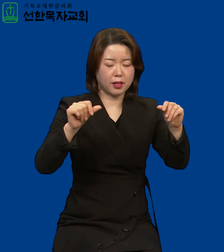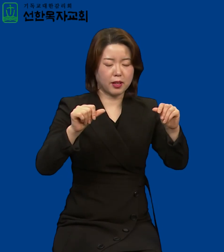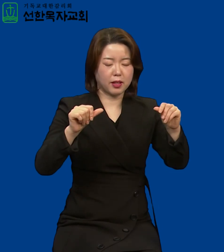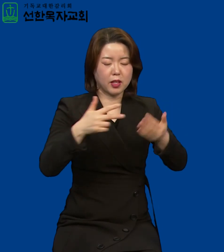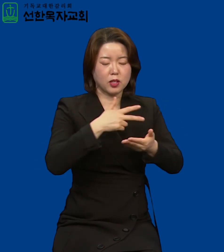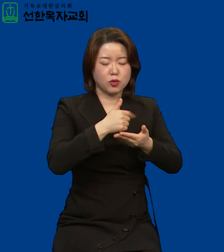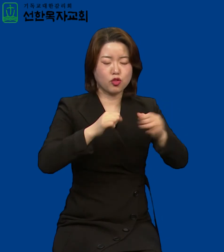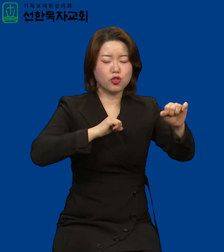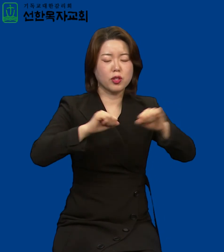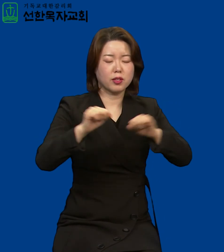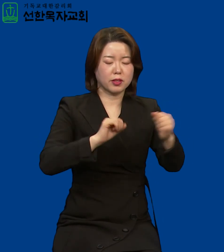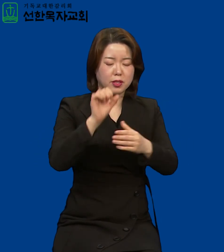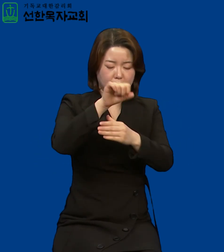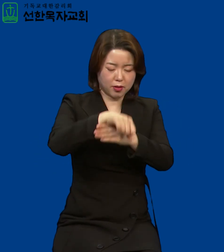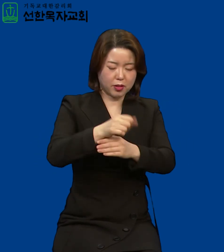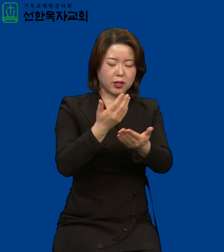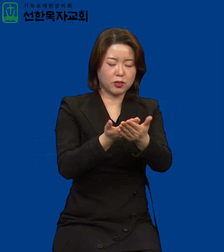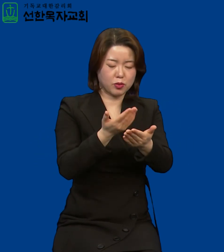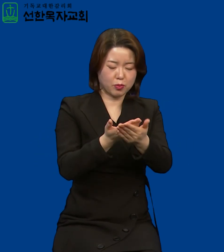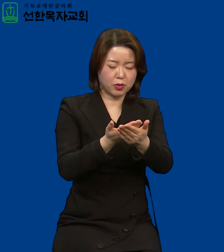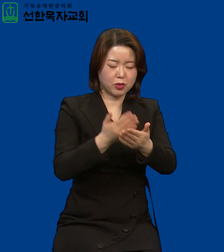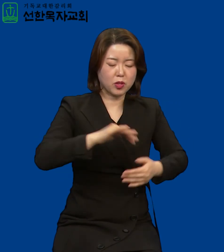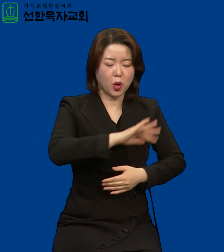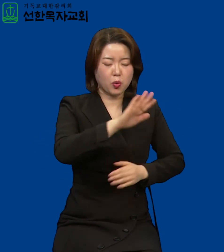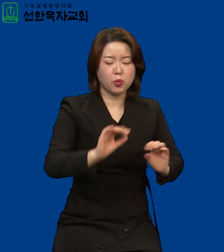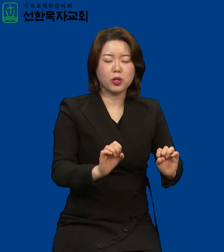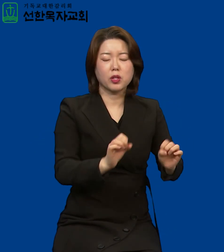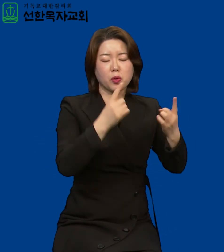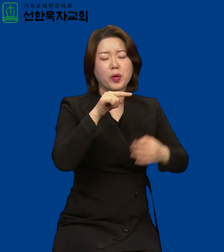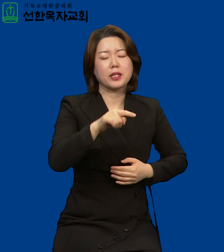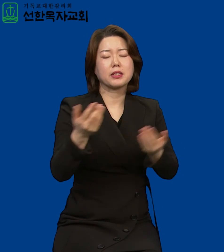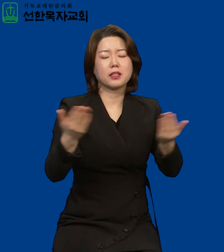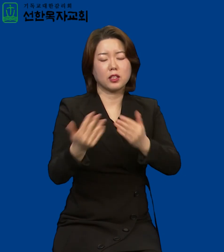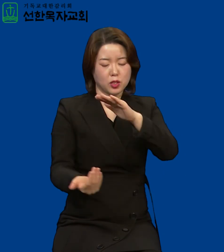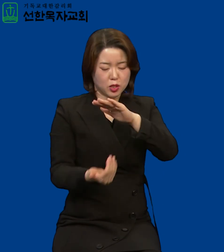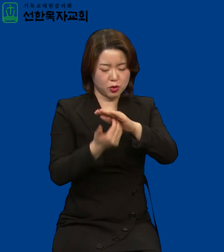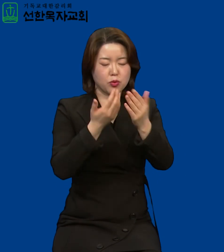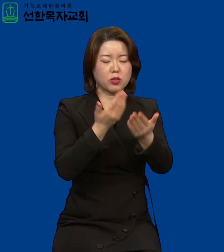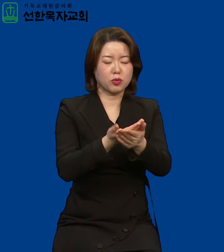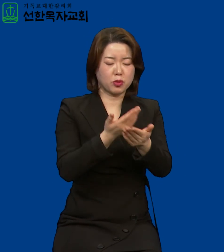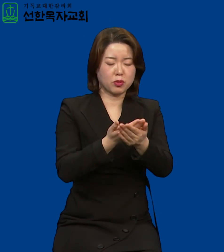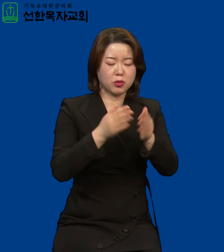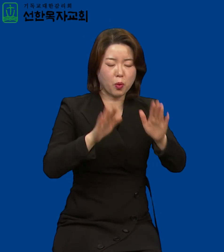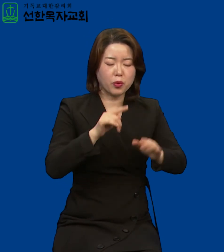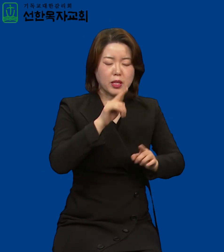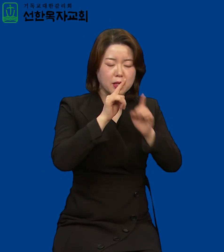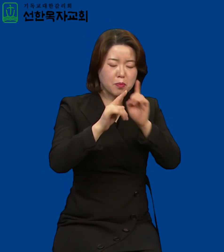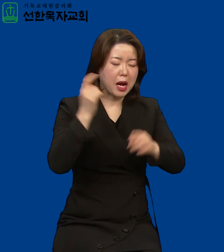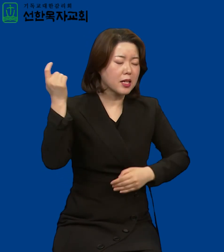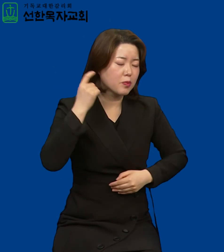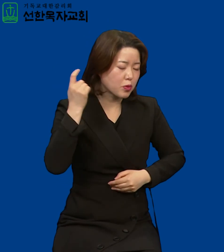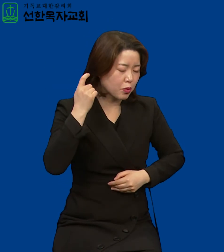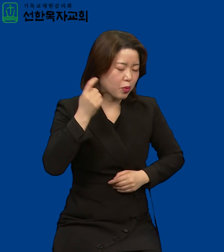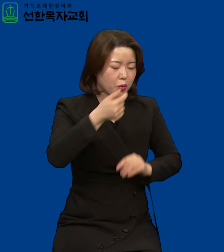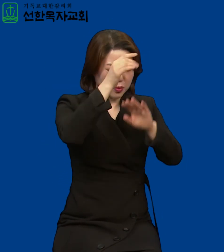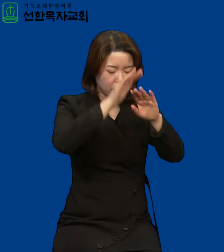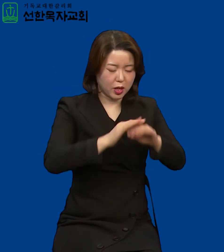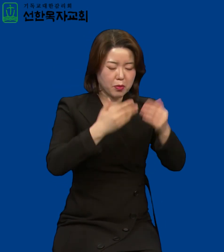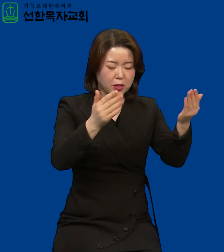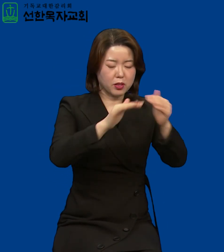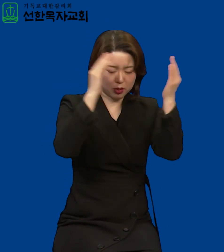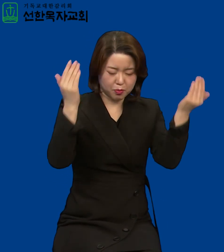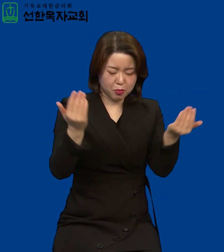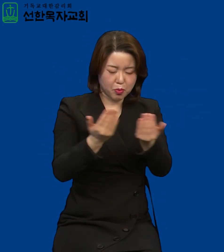주의 역사를 허락하소서. 우리를 통하여 그 일을 이루소서. 오늘도 이 말씀을 듣고 예배드리는